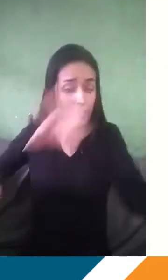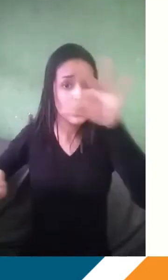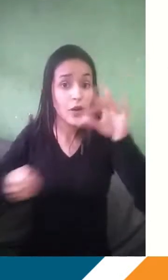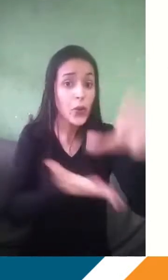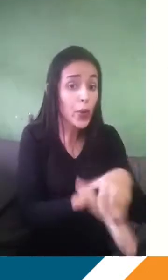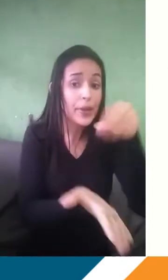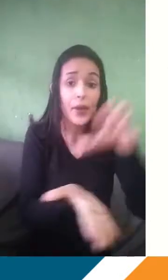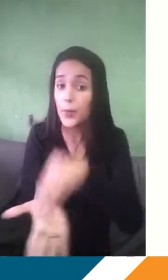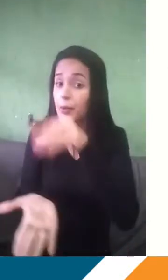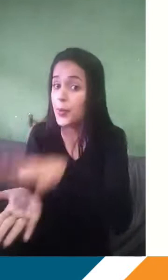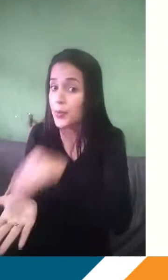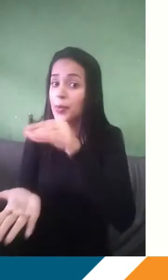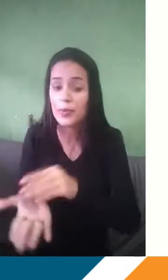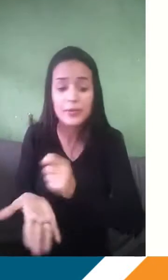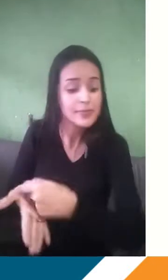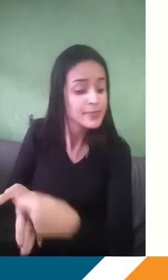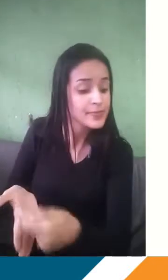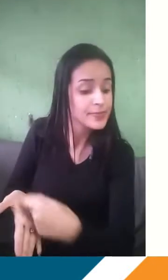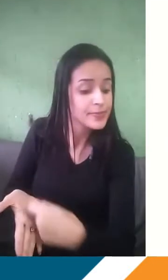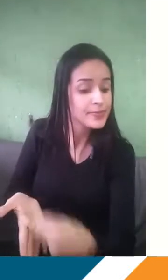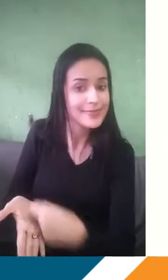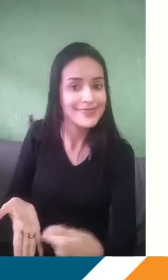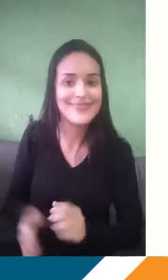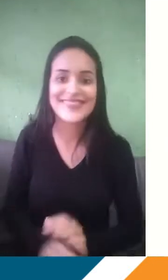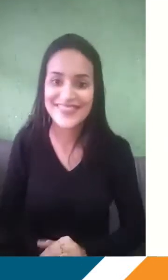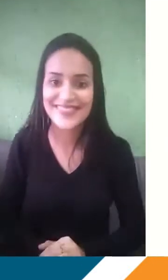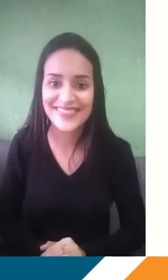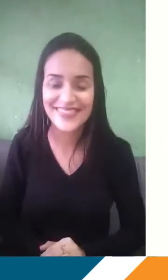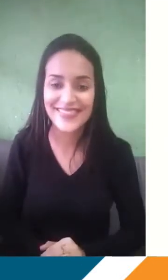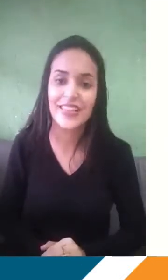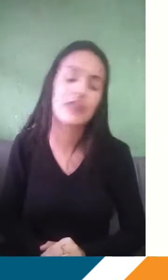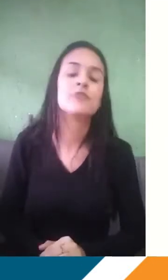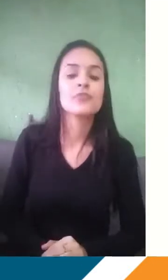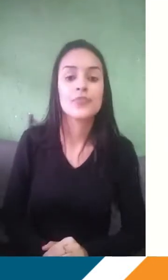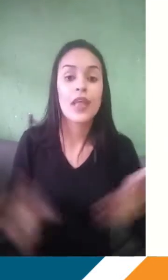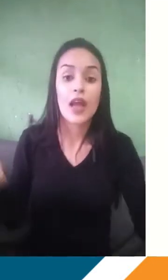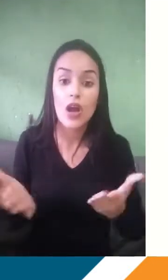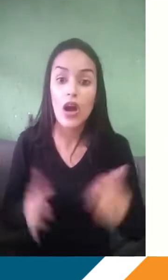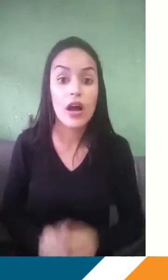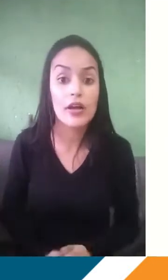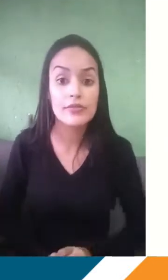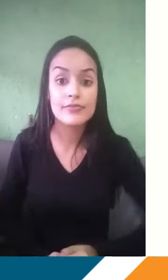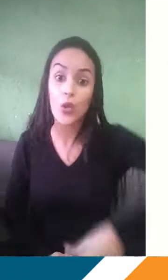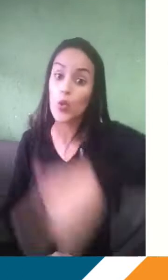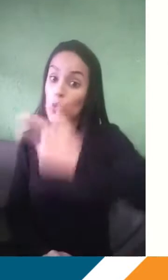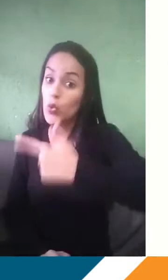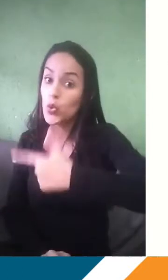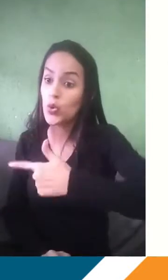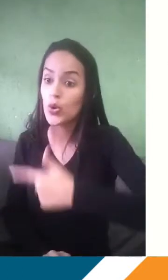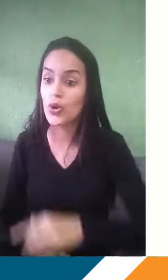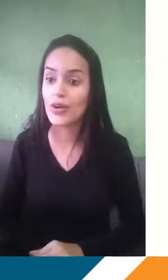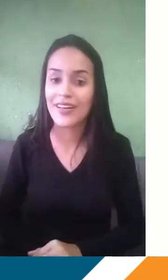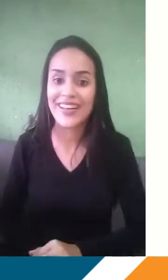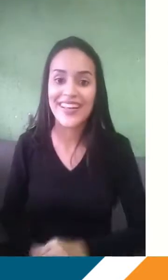ordem que elas são tiradas do saco. E o segundo é um trecho do poema O Gigante Branco Leproso da